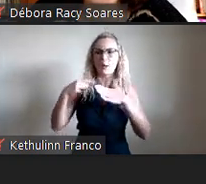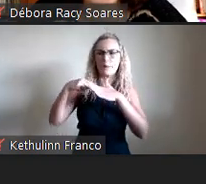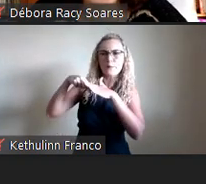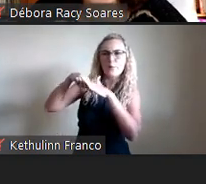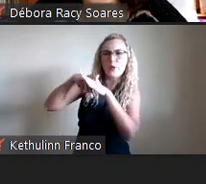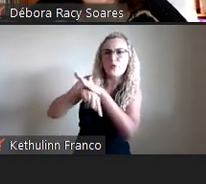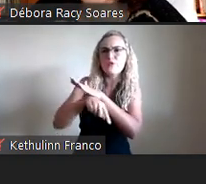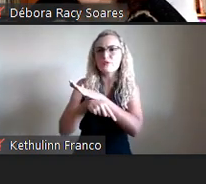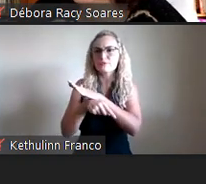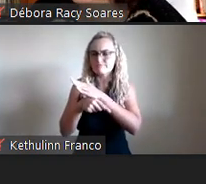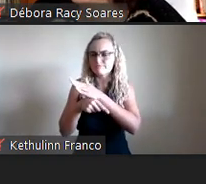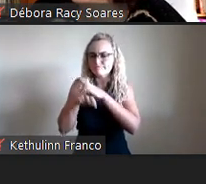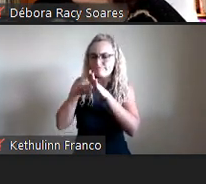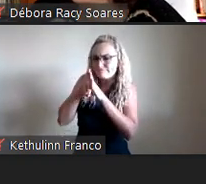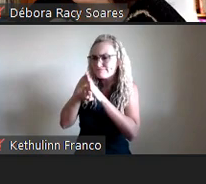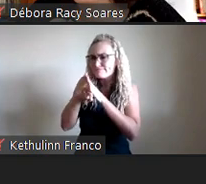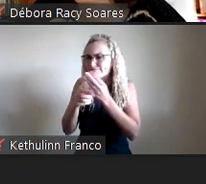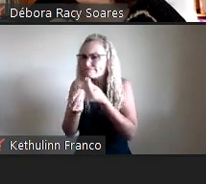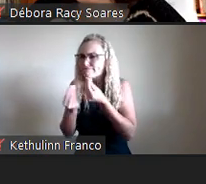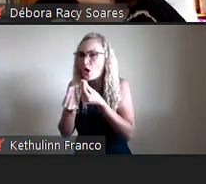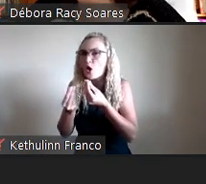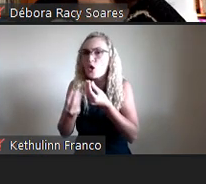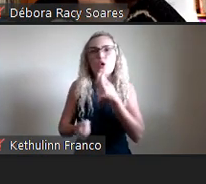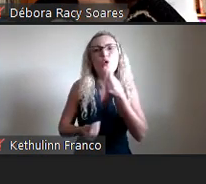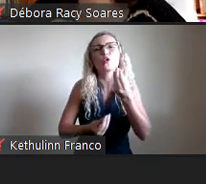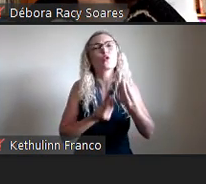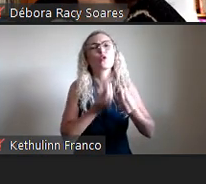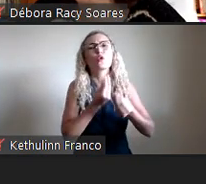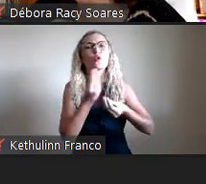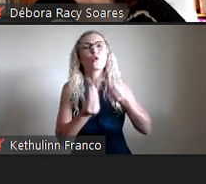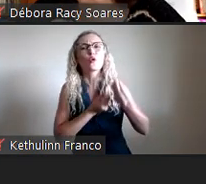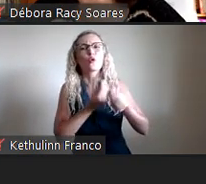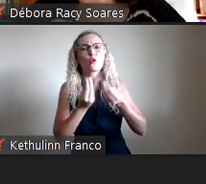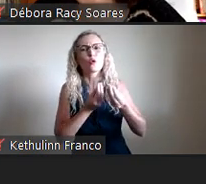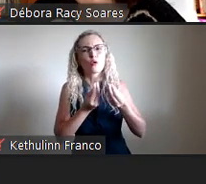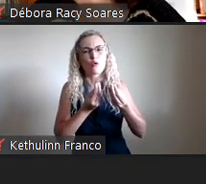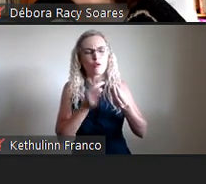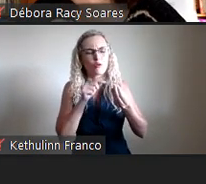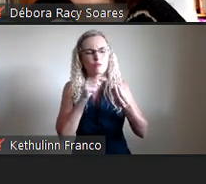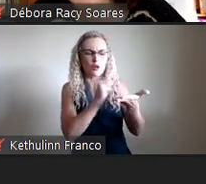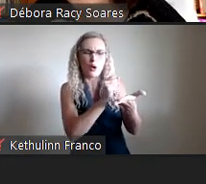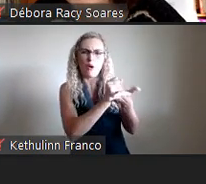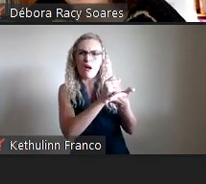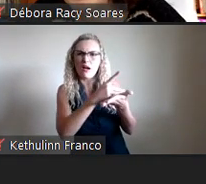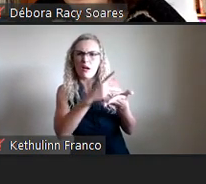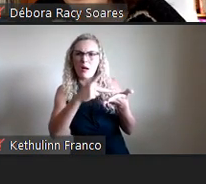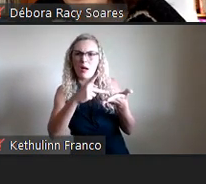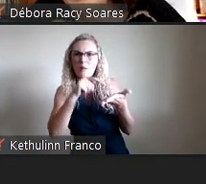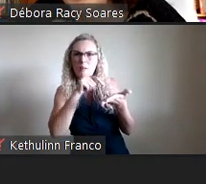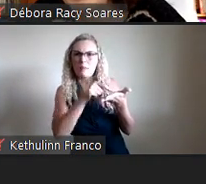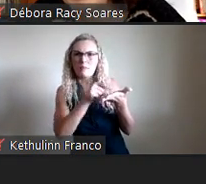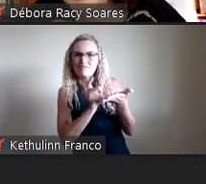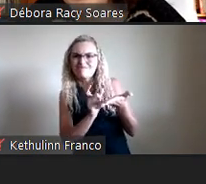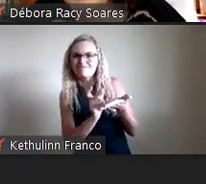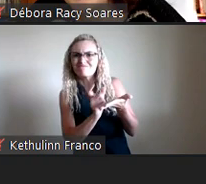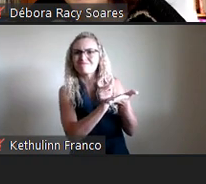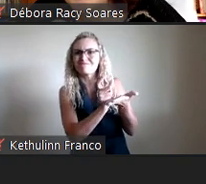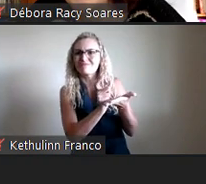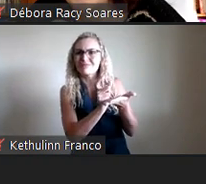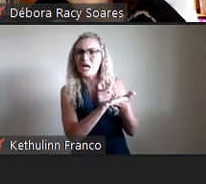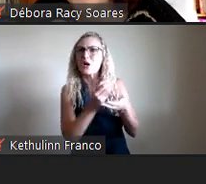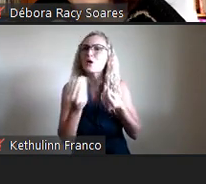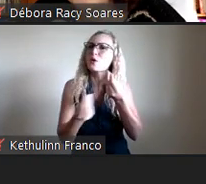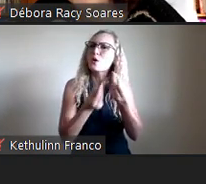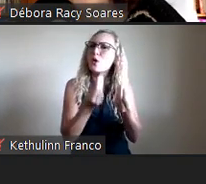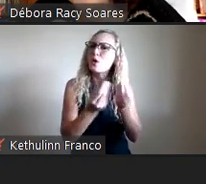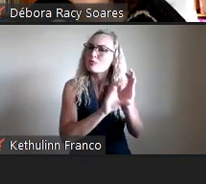de saber como que são geridos esses termos nos aplicativos. Porque para o surdo ver